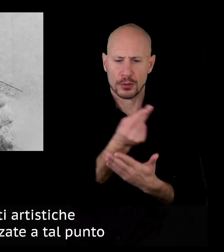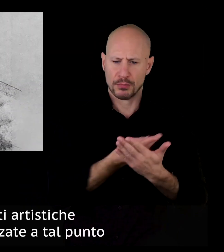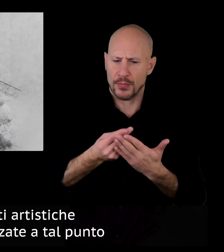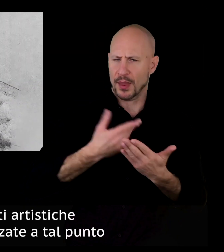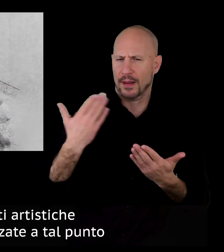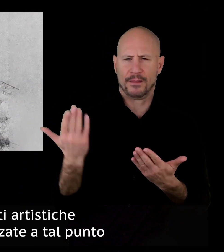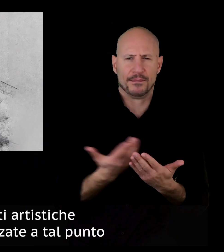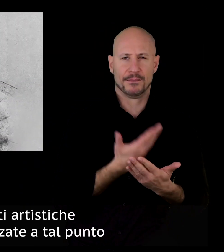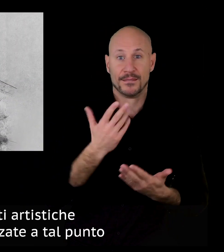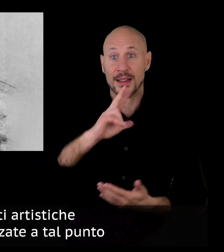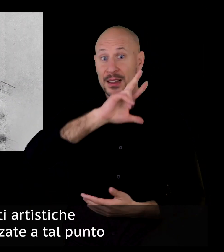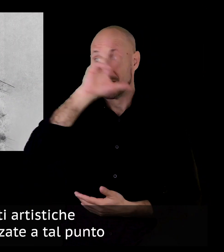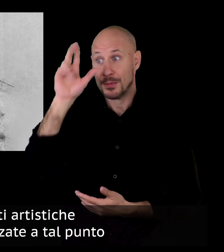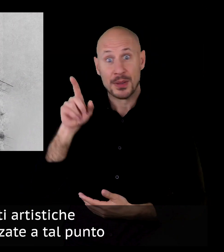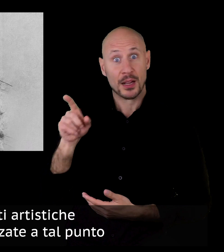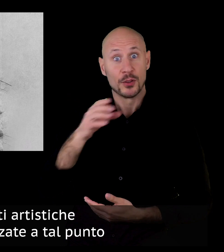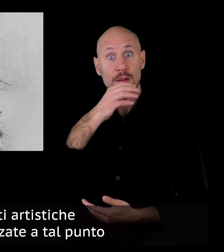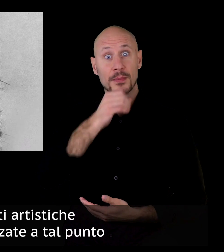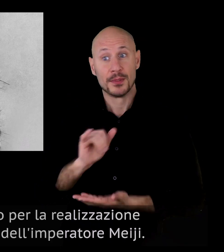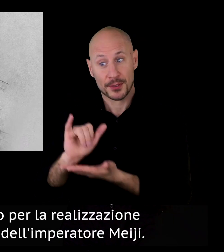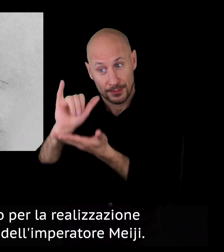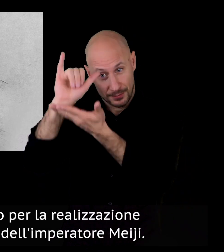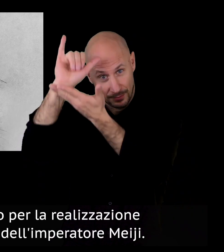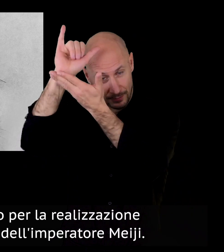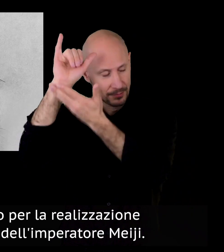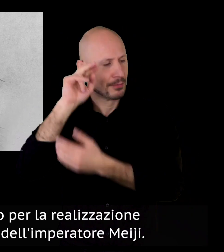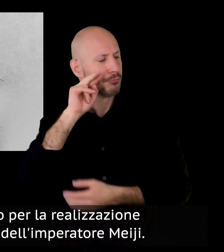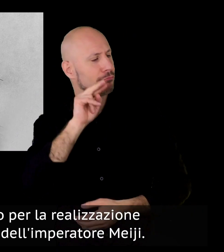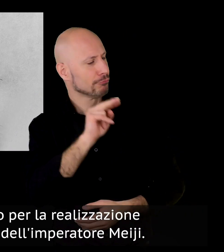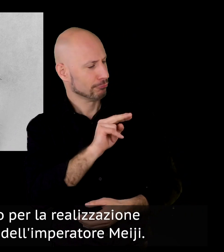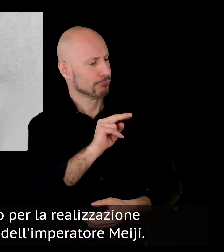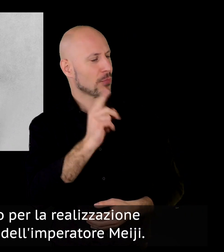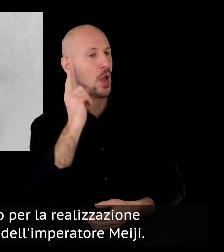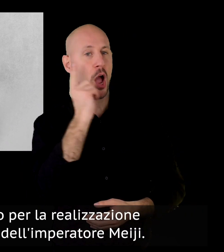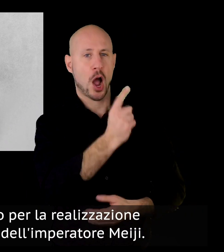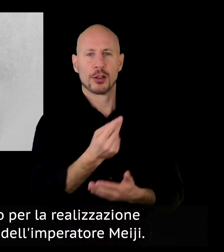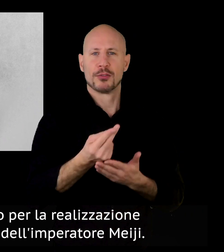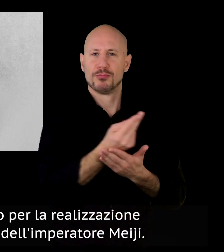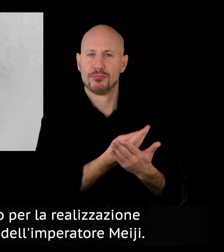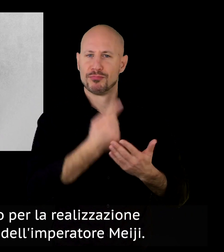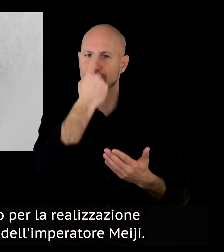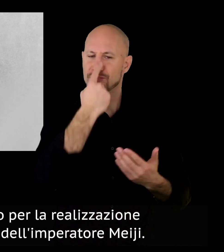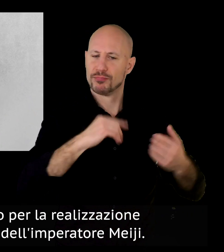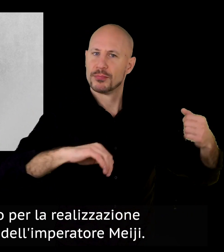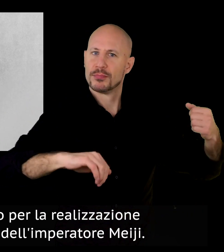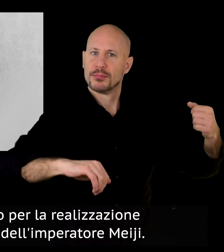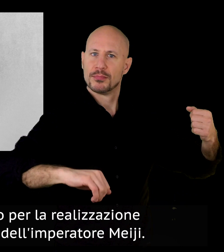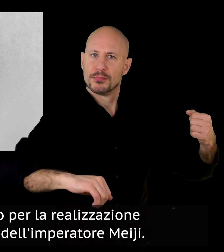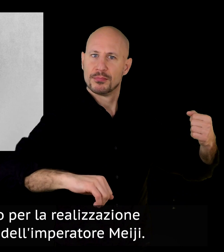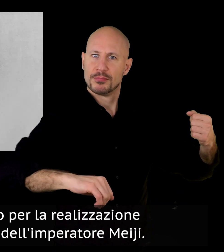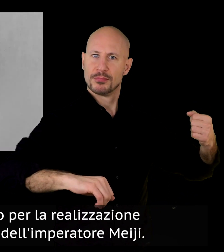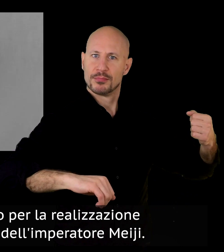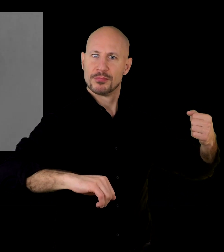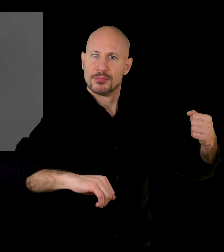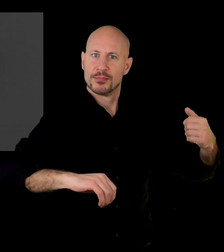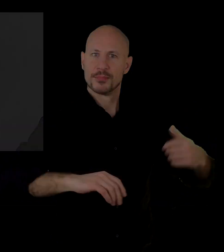le sue doti artistiche furono apprezzate a tal punto da all'early l'incarico per la realizzazione del ritratto ufficiale dell'imperatore